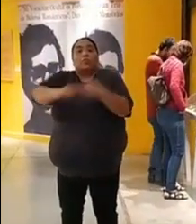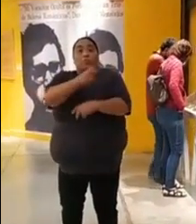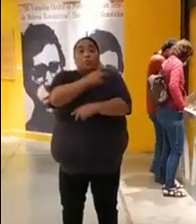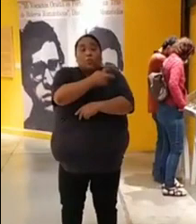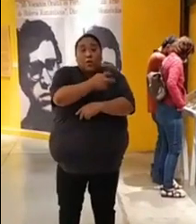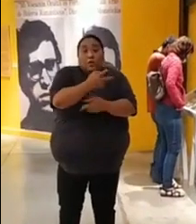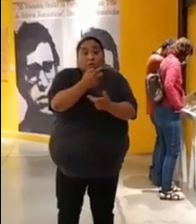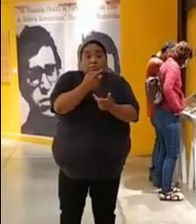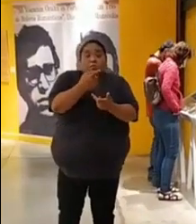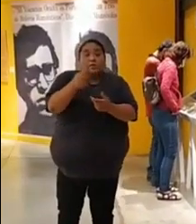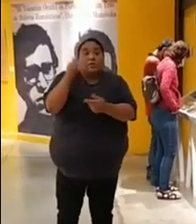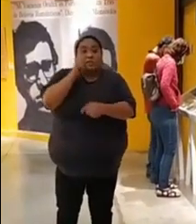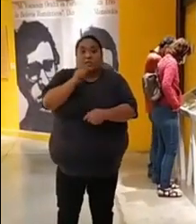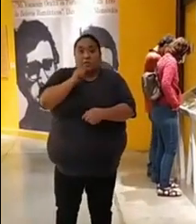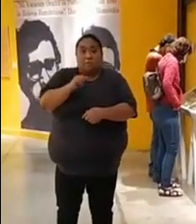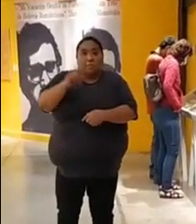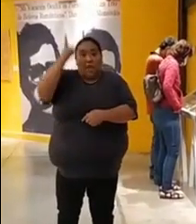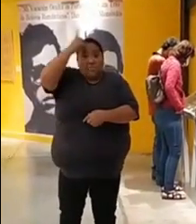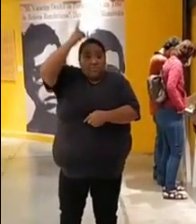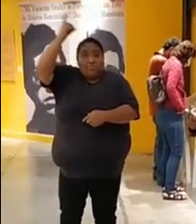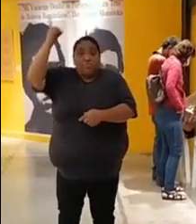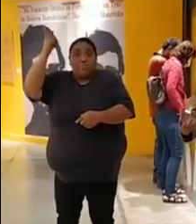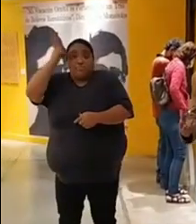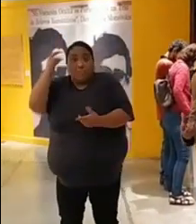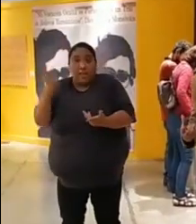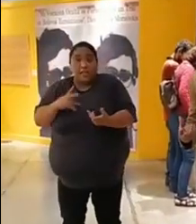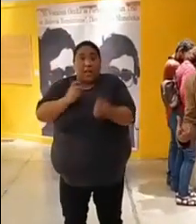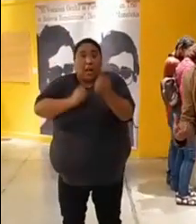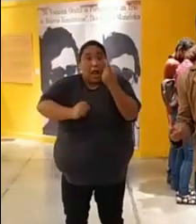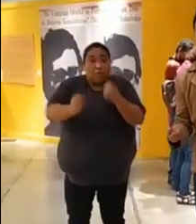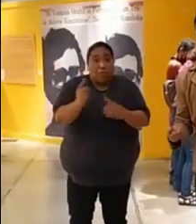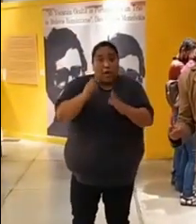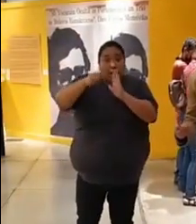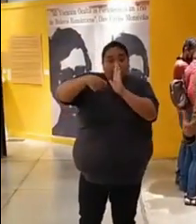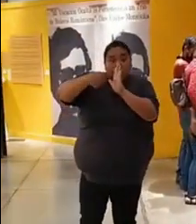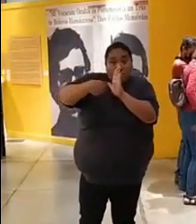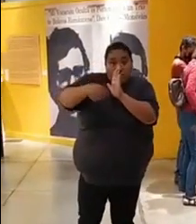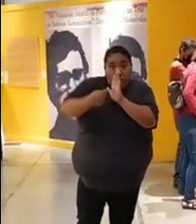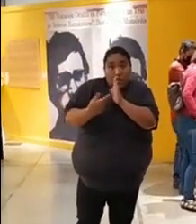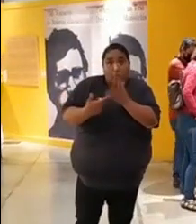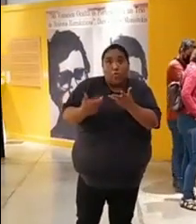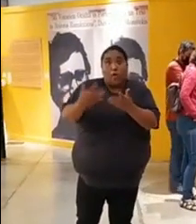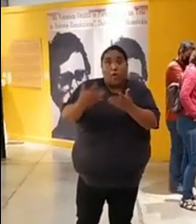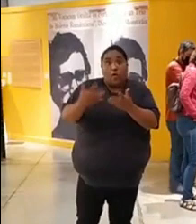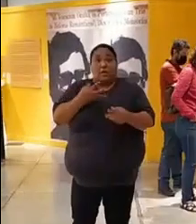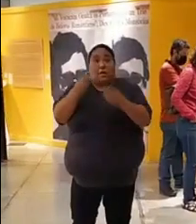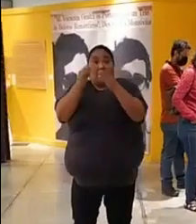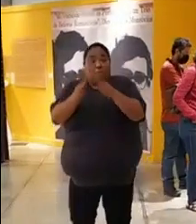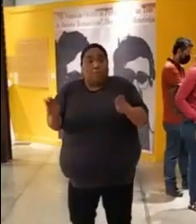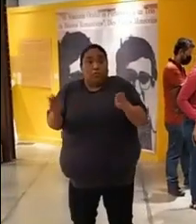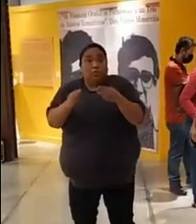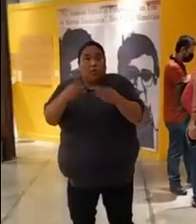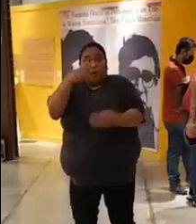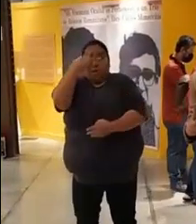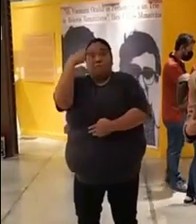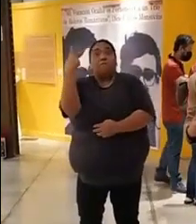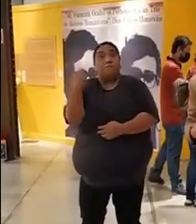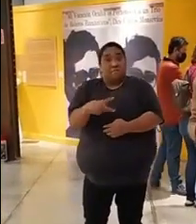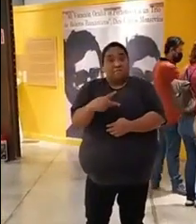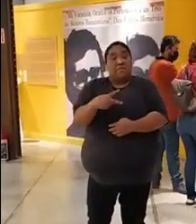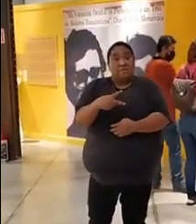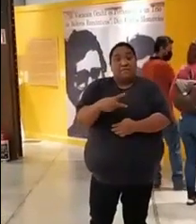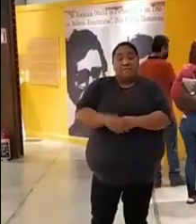a que Disney pudiera, en una de sus películas, poner música mexicana,